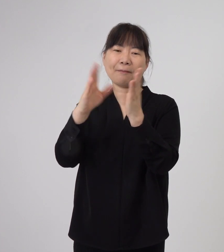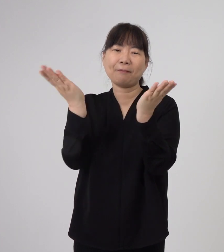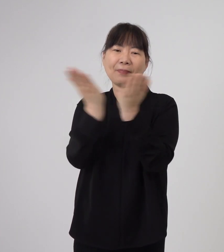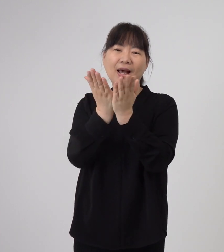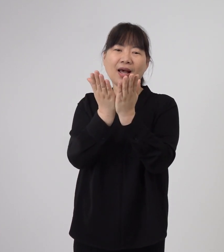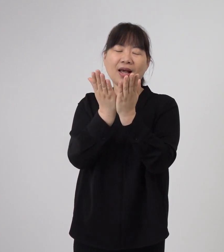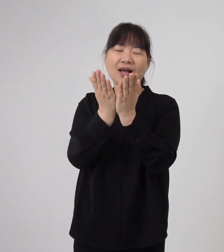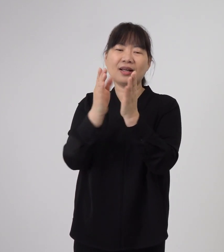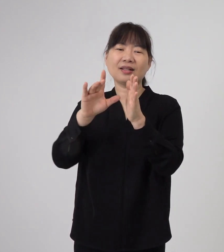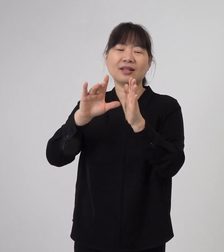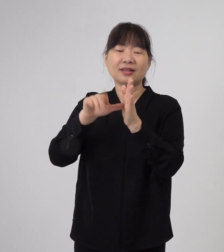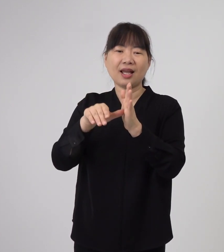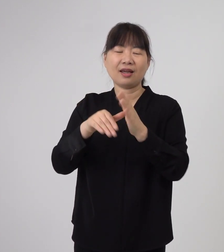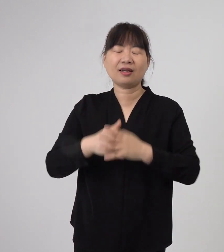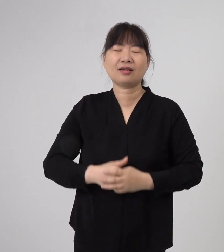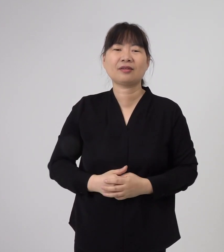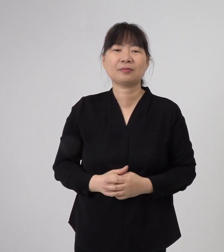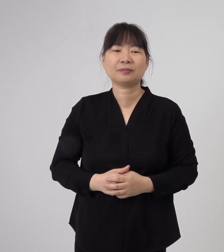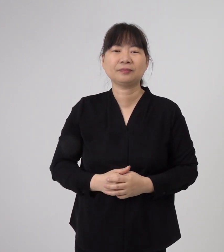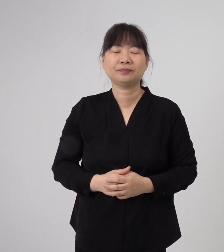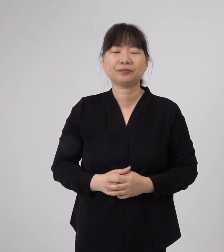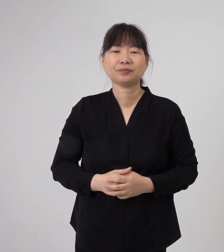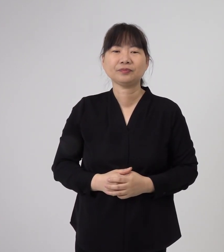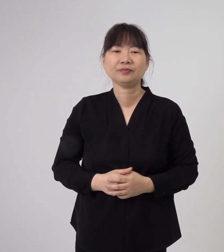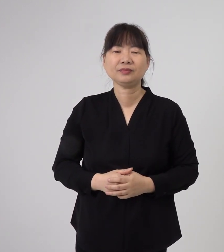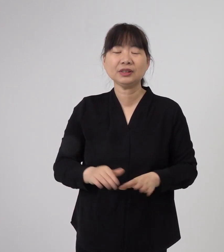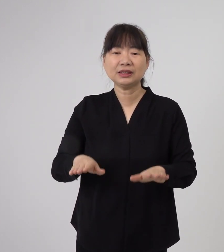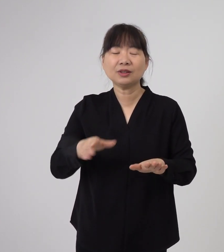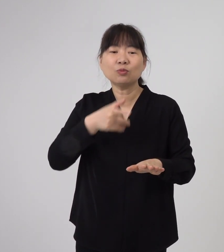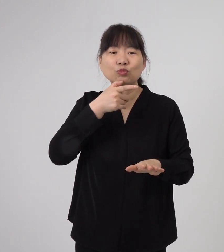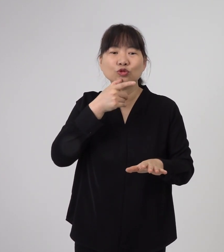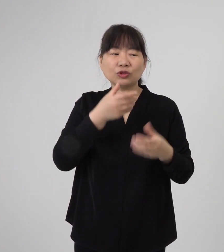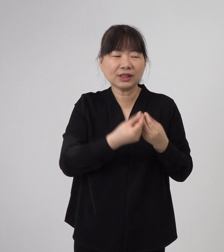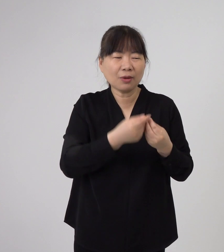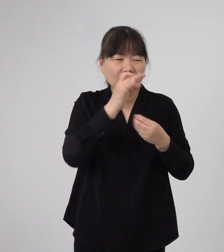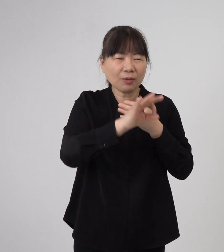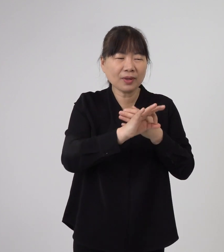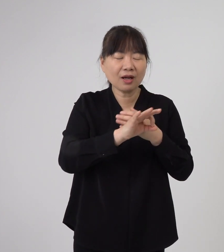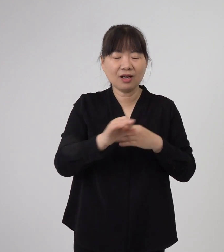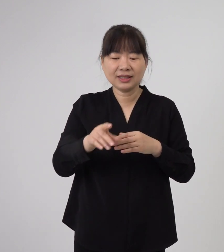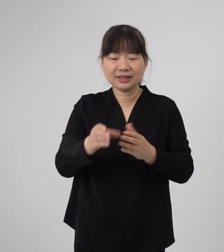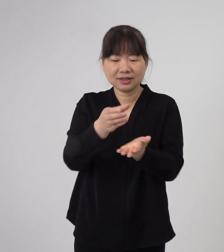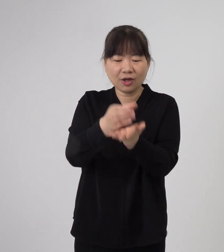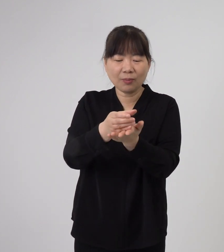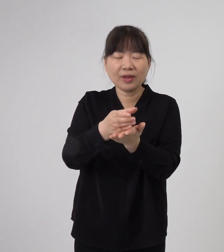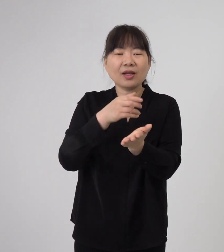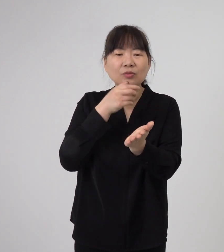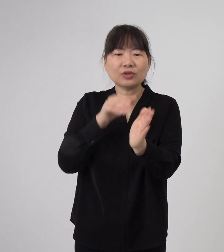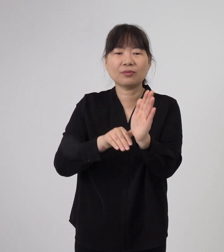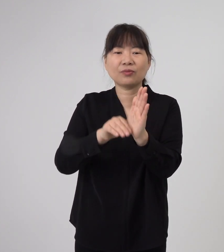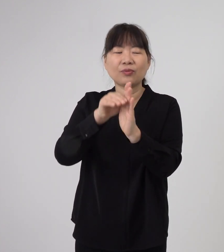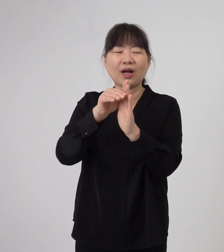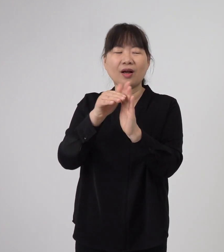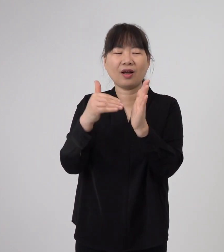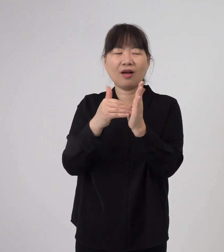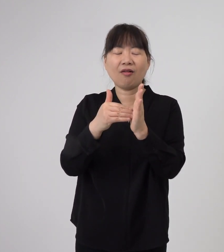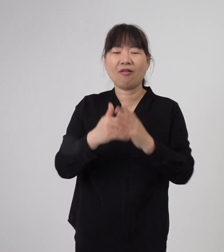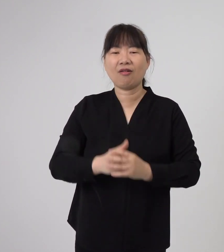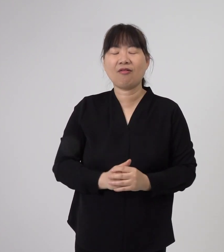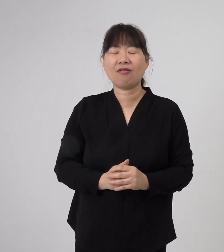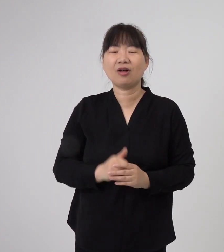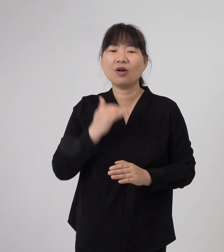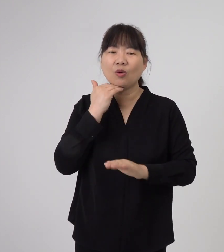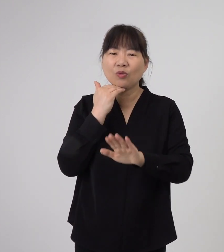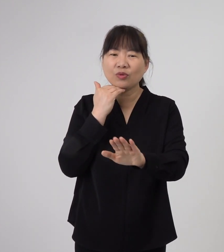차올랐어요. 물로 치자면 여기 컵이 있으면 이 컵에 물이 찬 거예요, 이제. 그 다음에 조금만 보면 이제